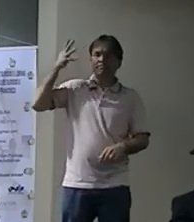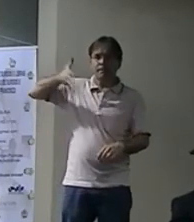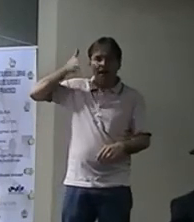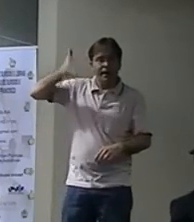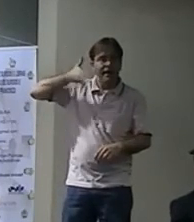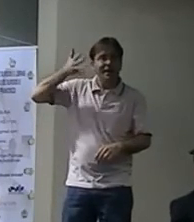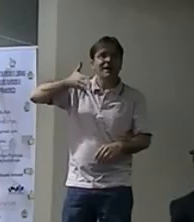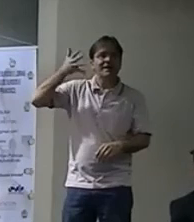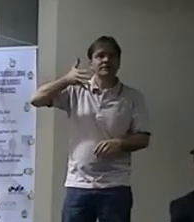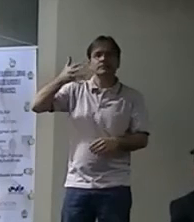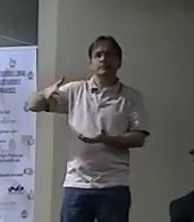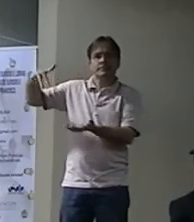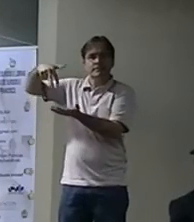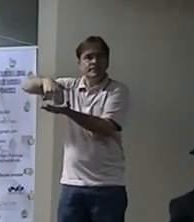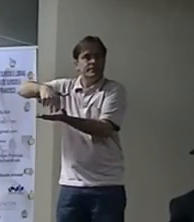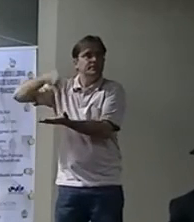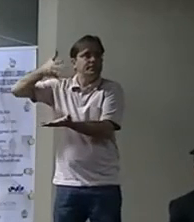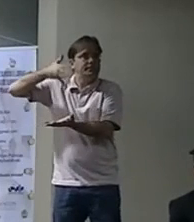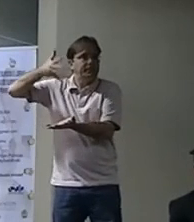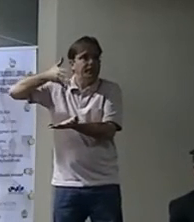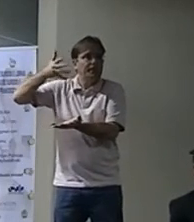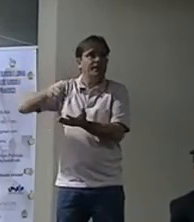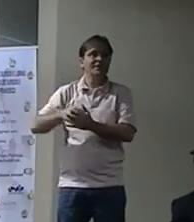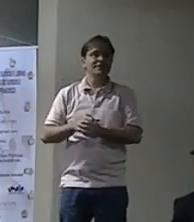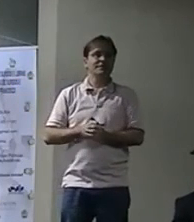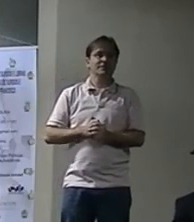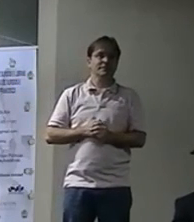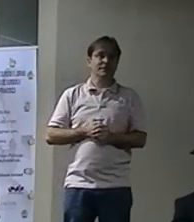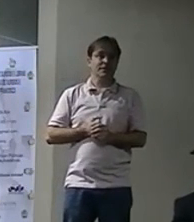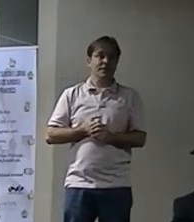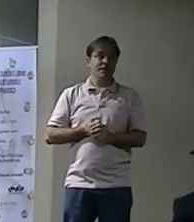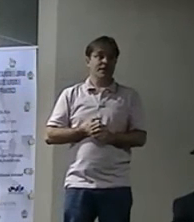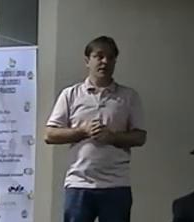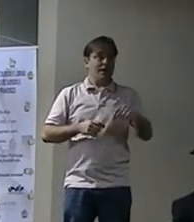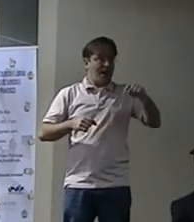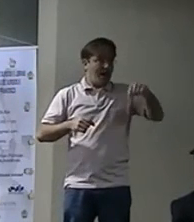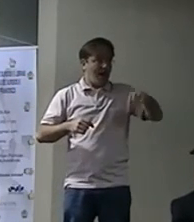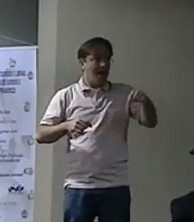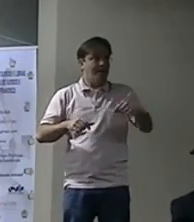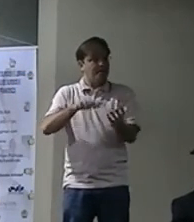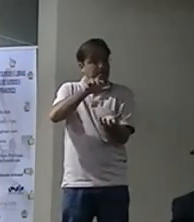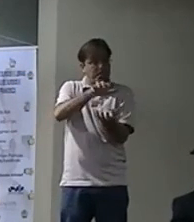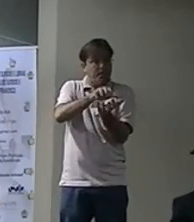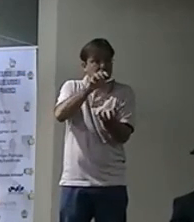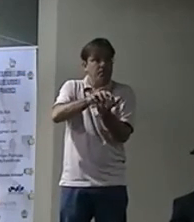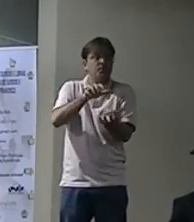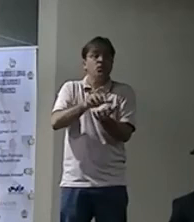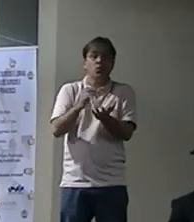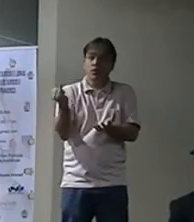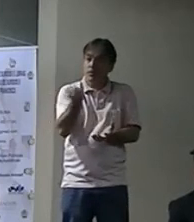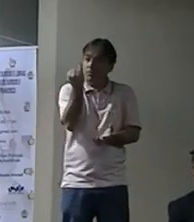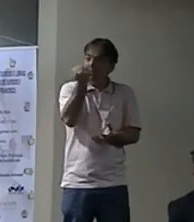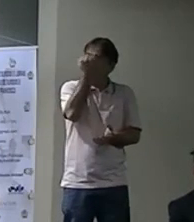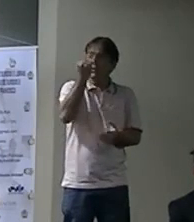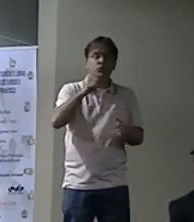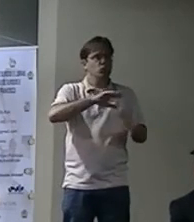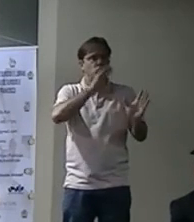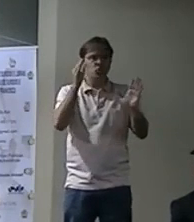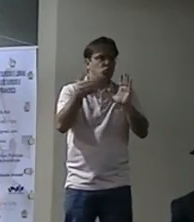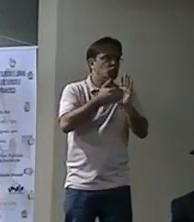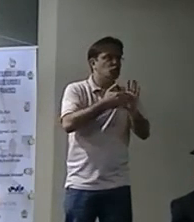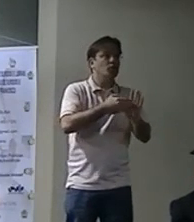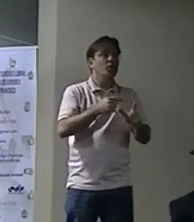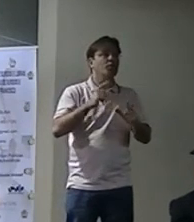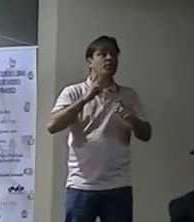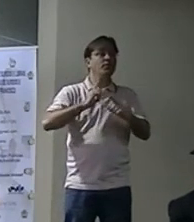Ciranda Auditiva, que é um programa aprovado pela FACEP, que está em todo o estado de Pernambuco e que tem, exatamente, entre tantos